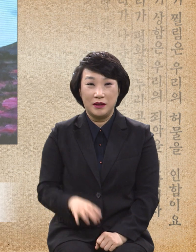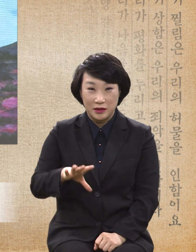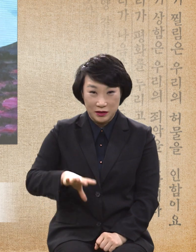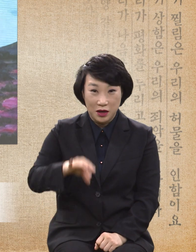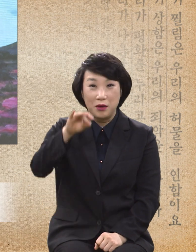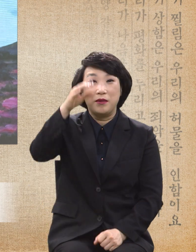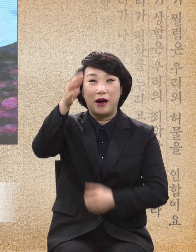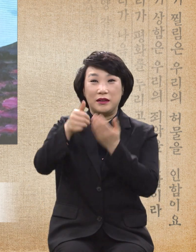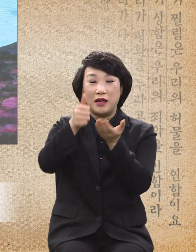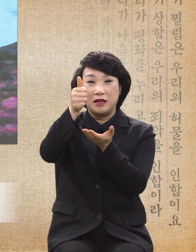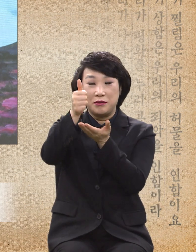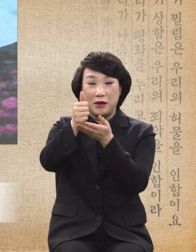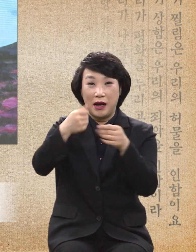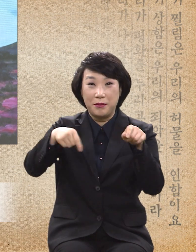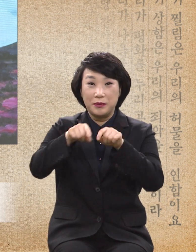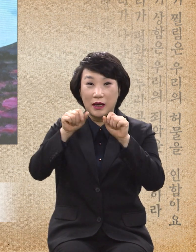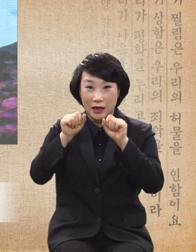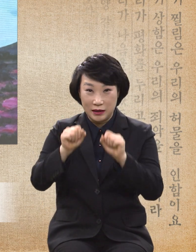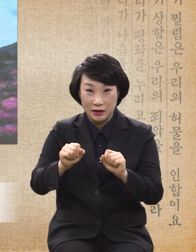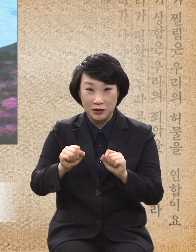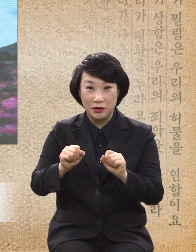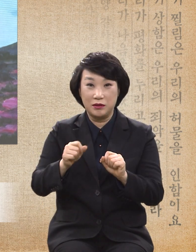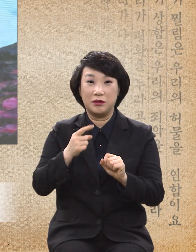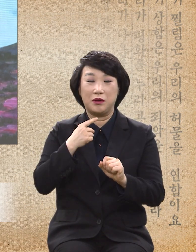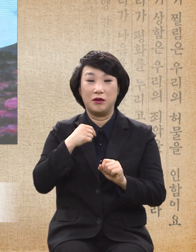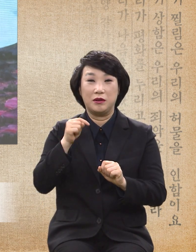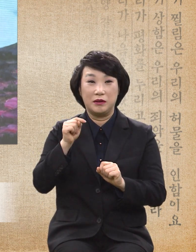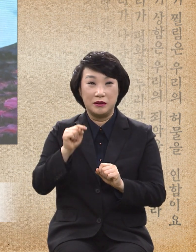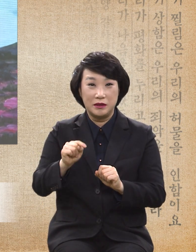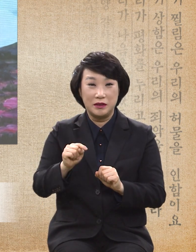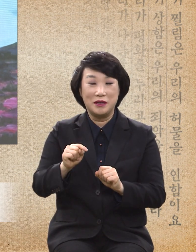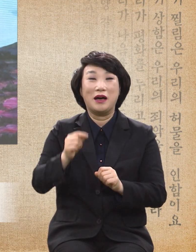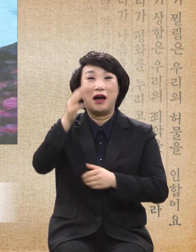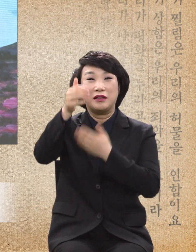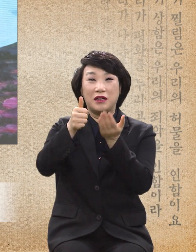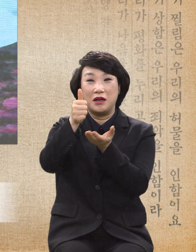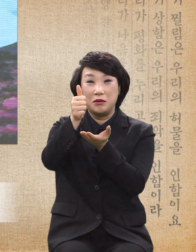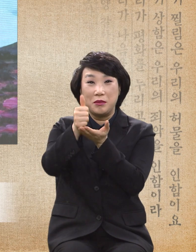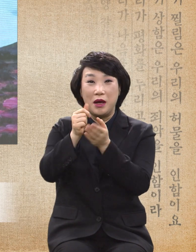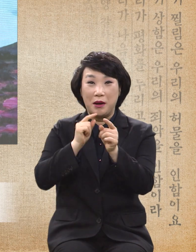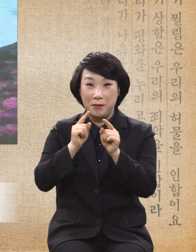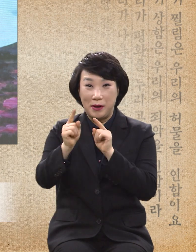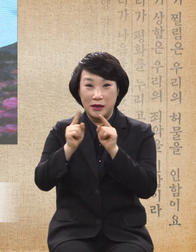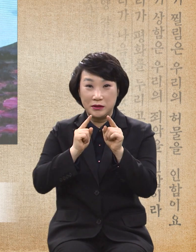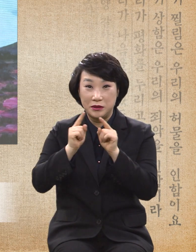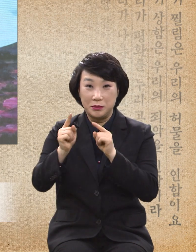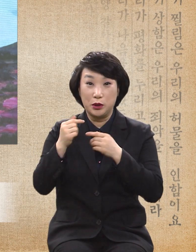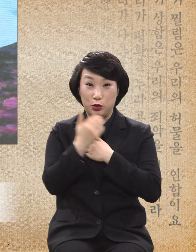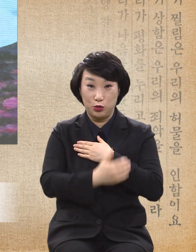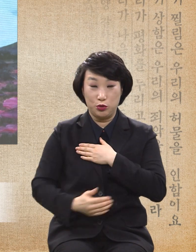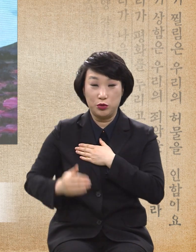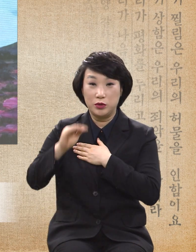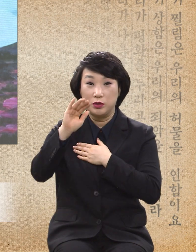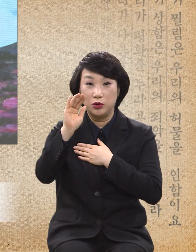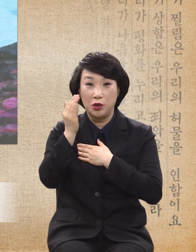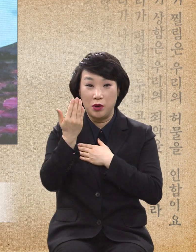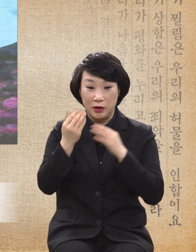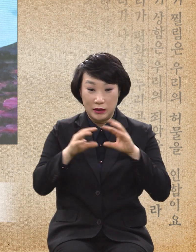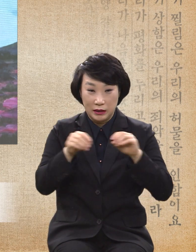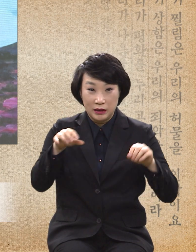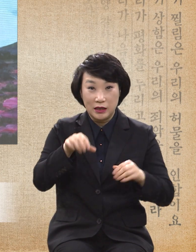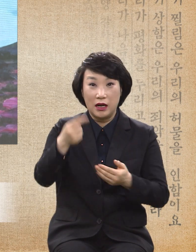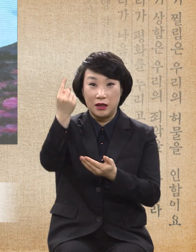태초에 하나님과 함께 계셨던 그 말씀이 육신이 되어 이